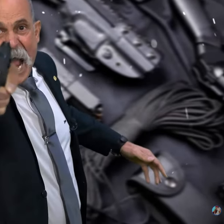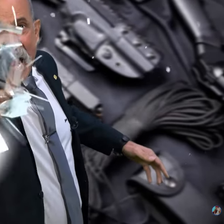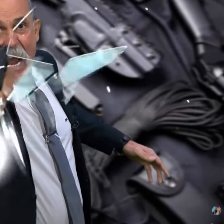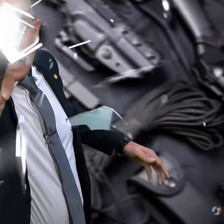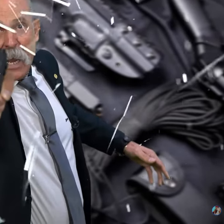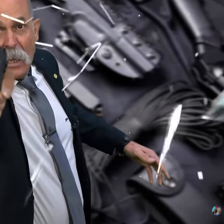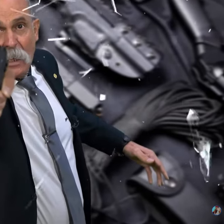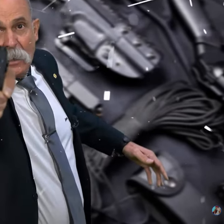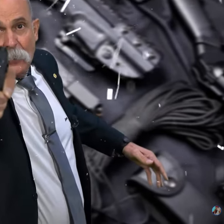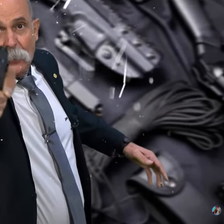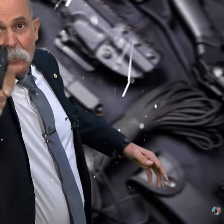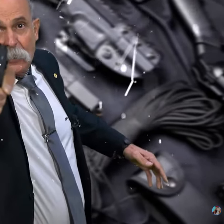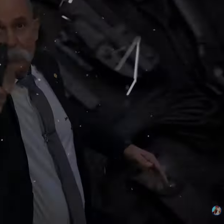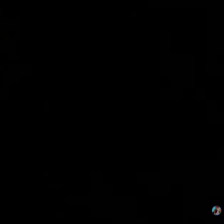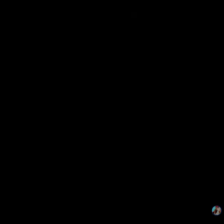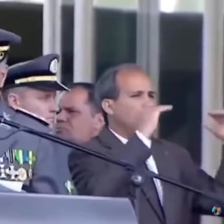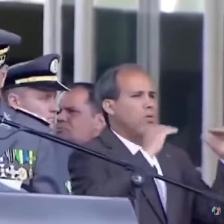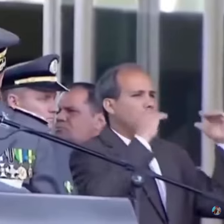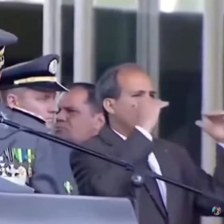honra!